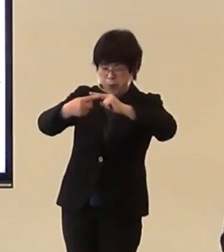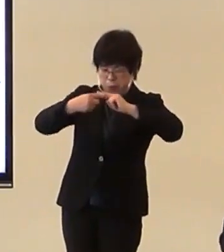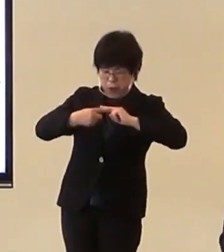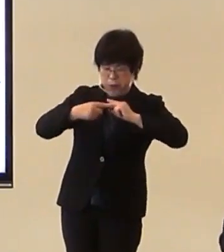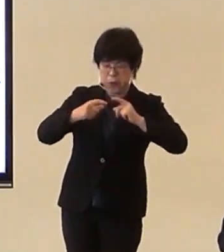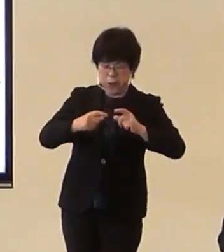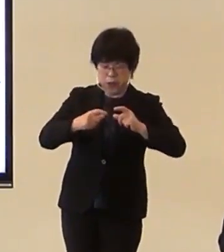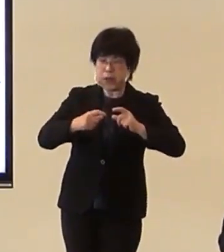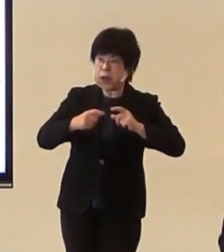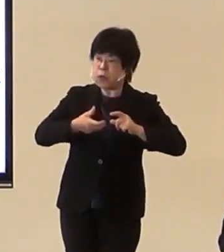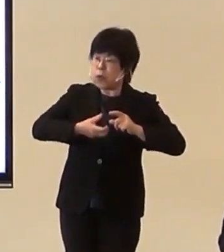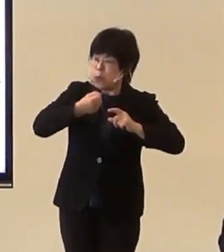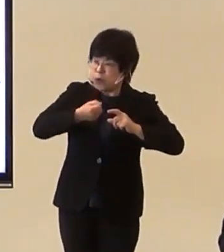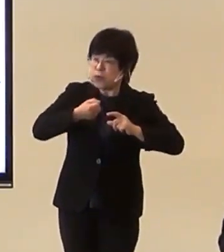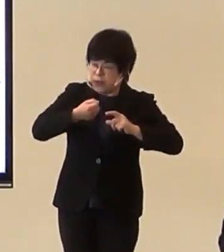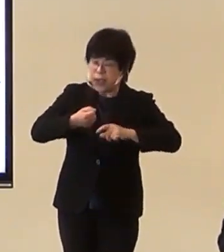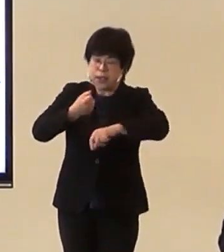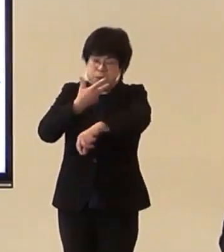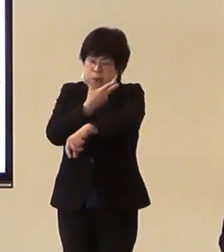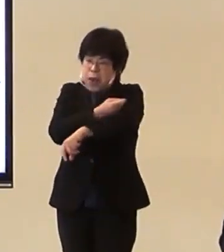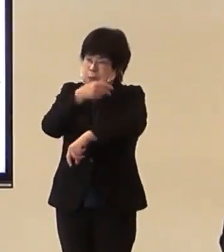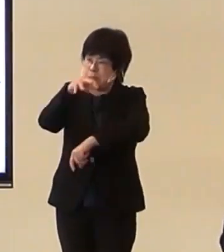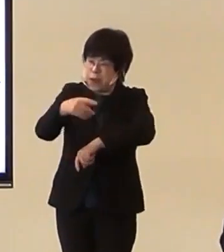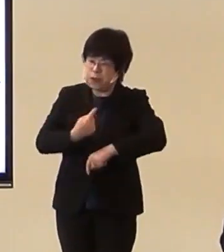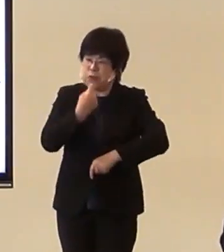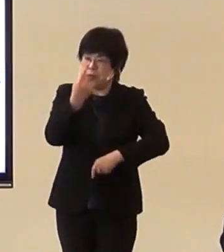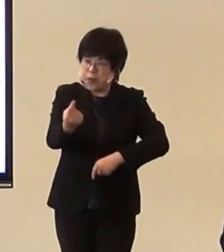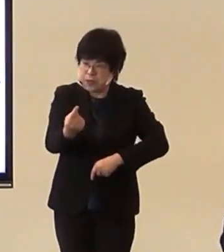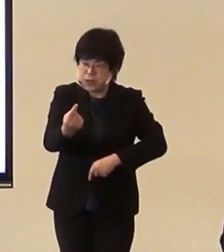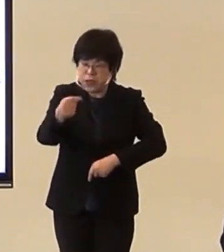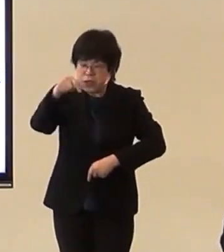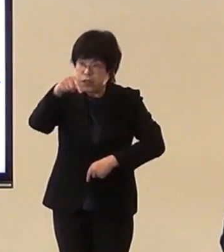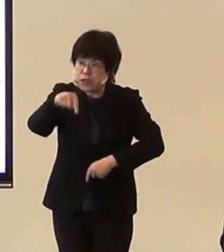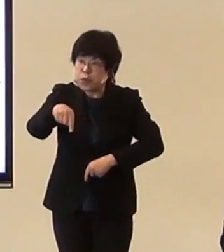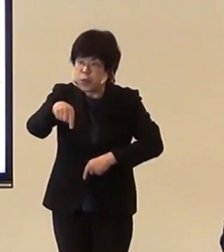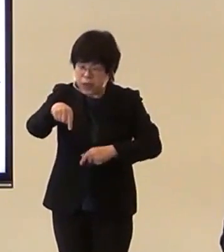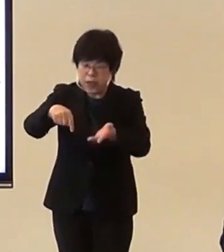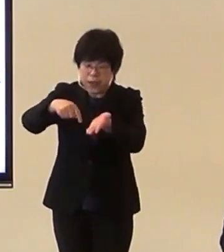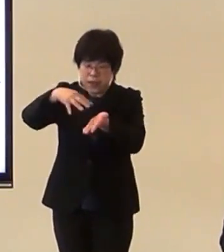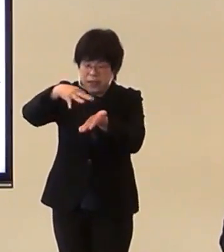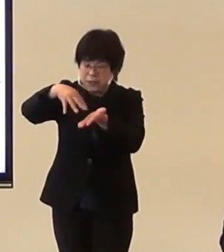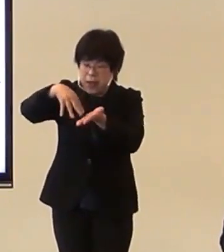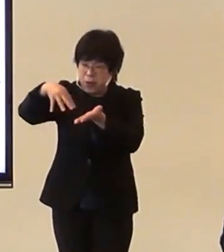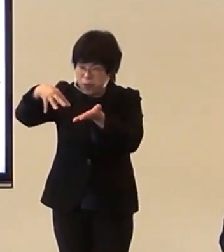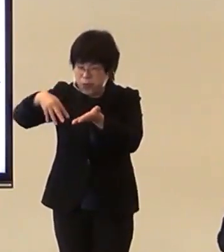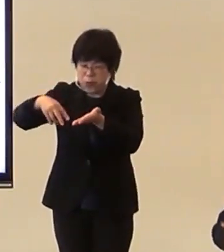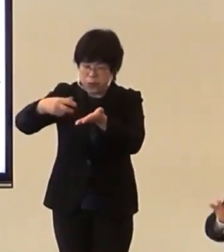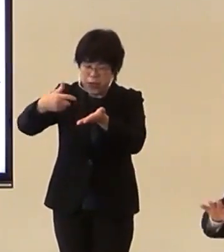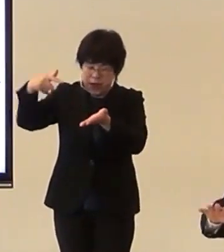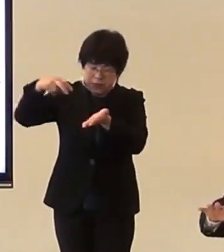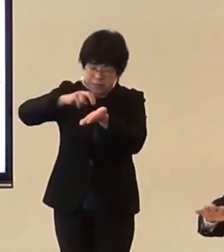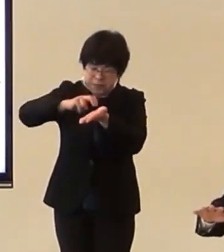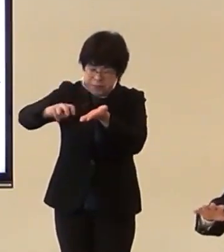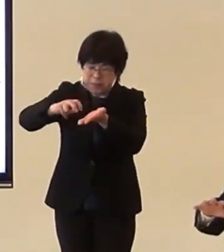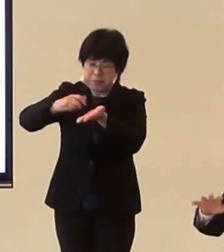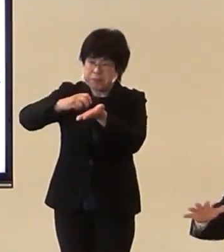形でやってるんですけども、そこのところをバーコードで読んでスキャンしてですね、その瞬時にそこのところが記録